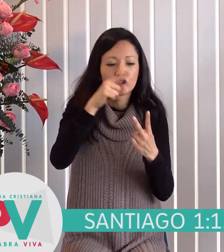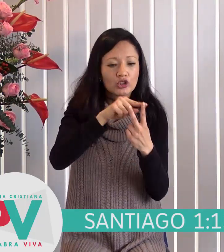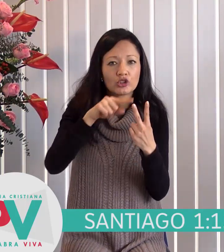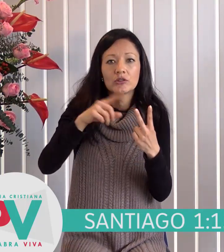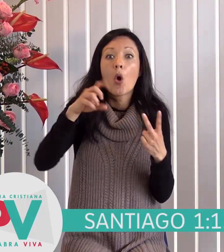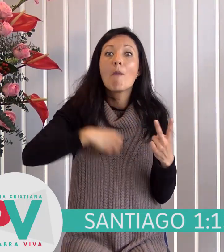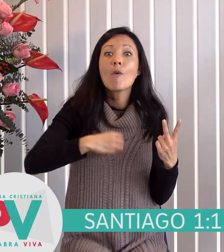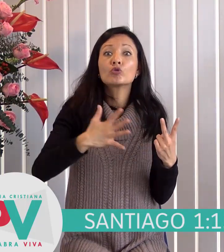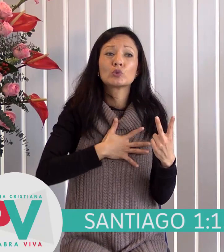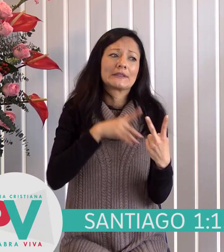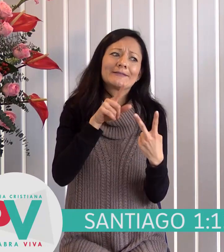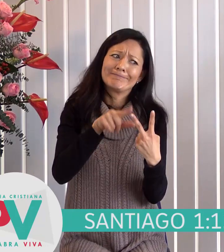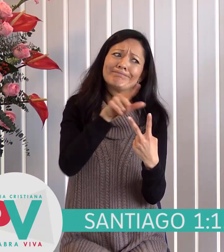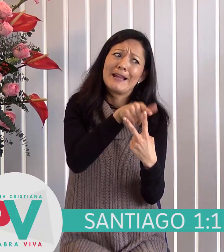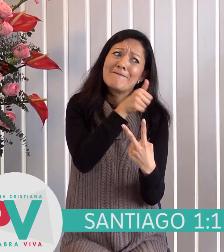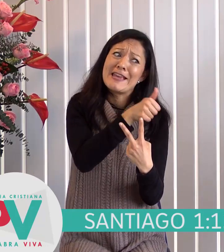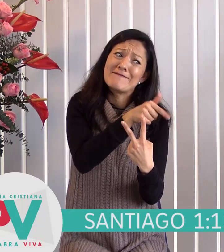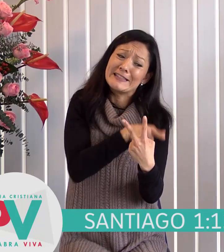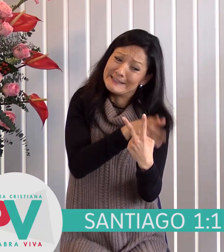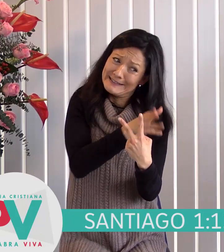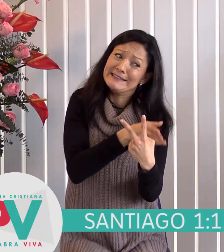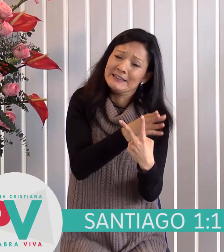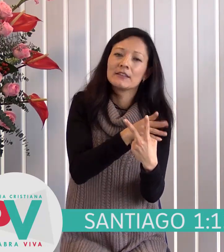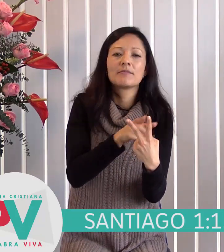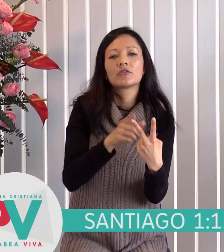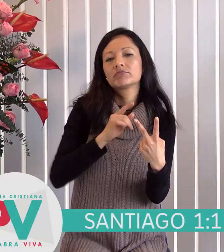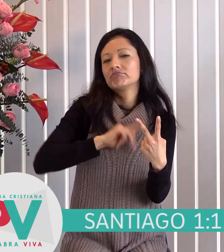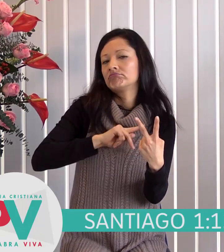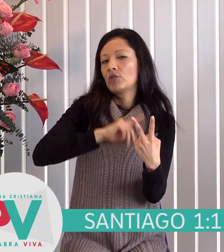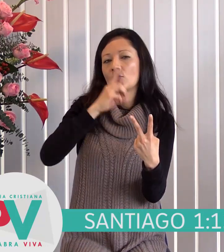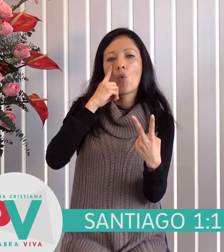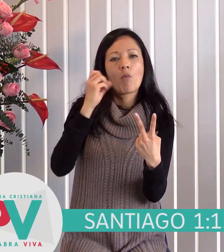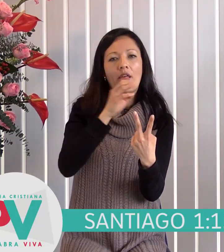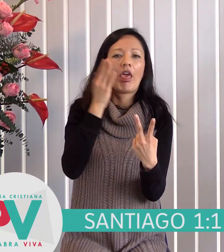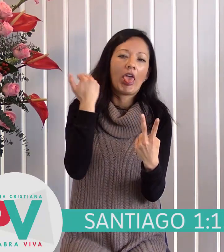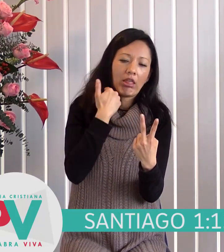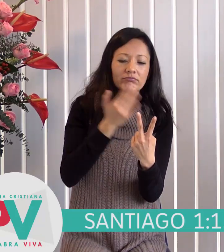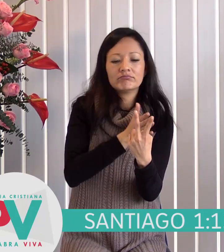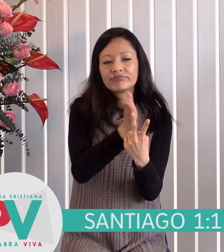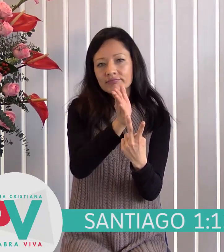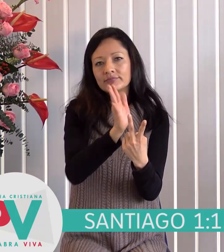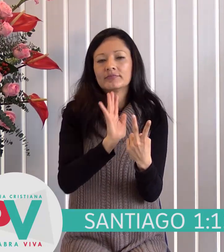puede ser tentado por el mal, ni Él tienta a nadie.